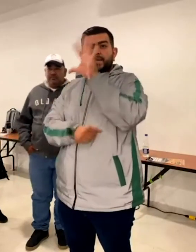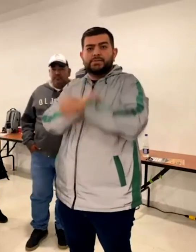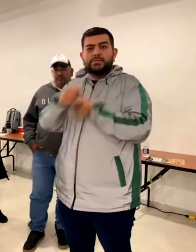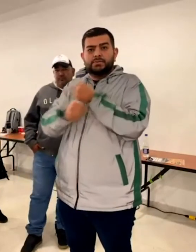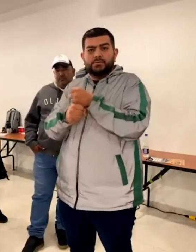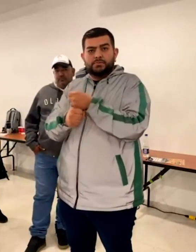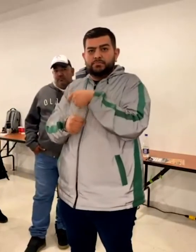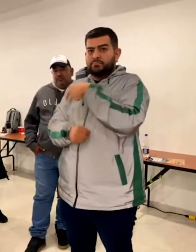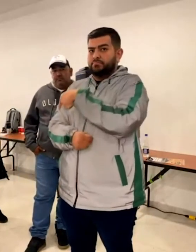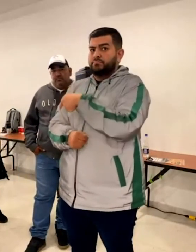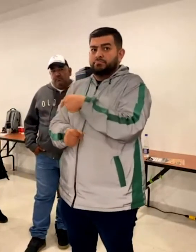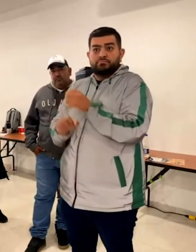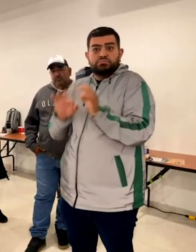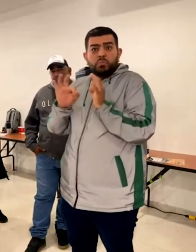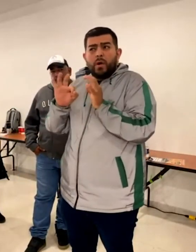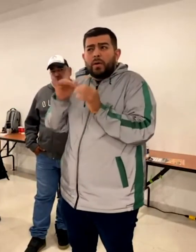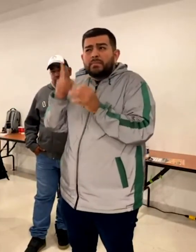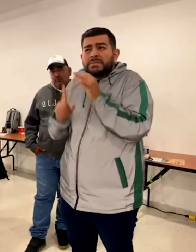entonces